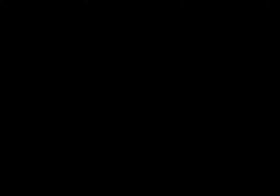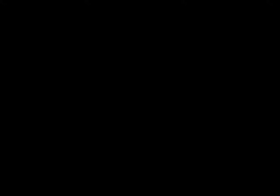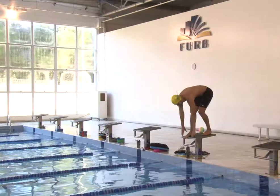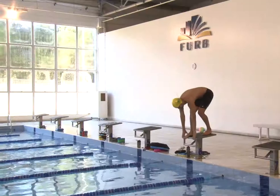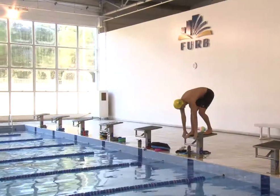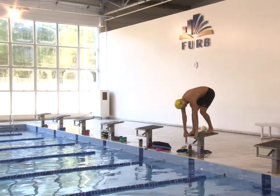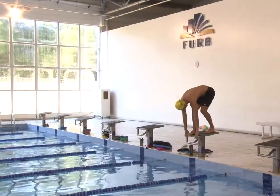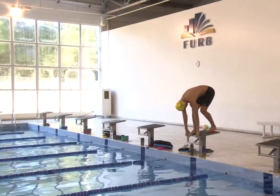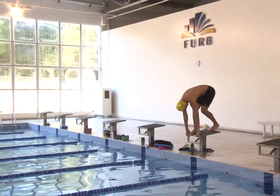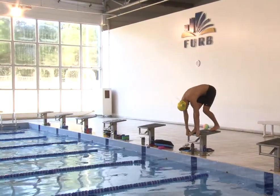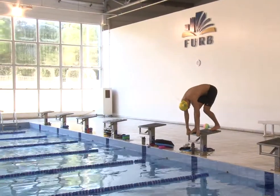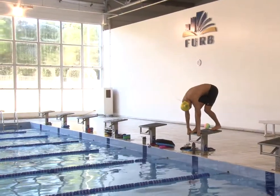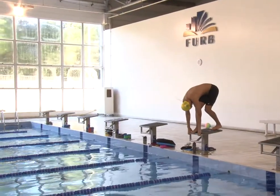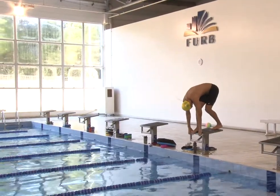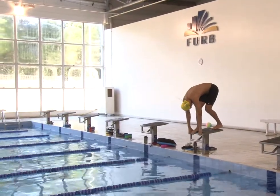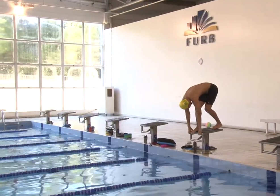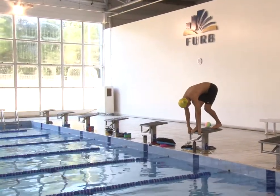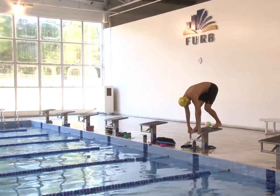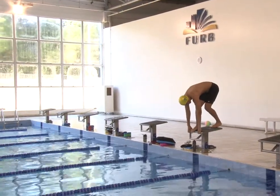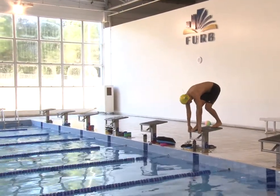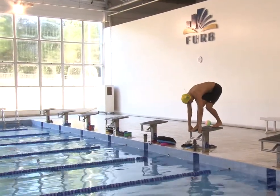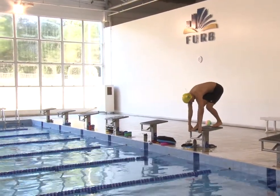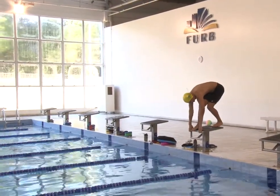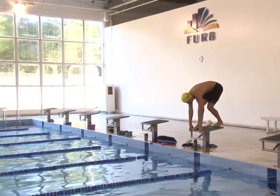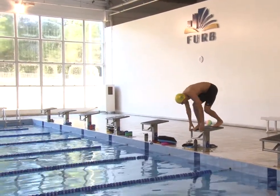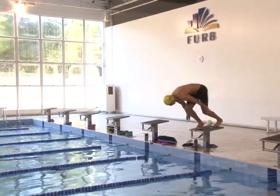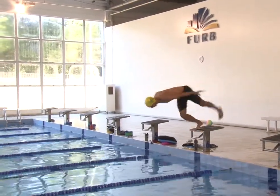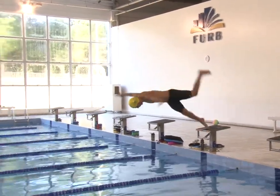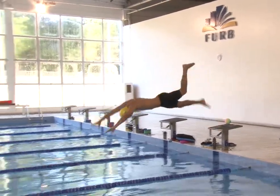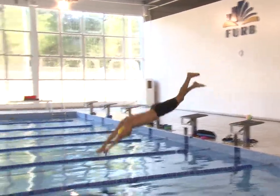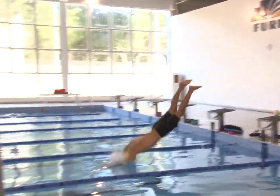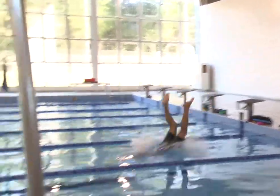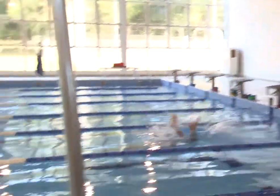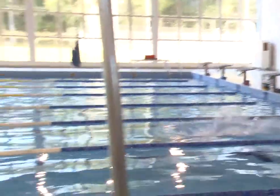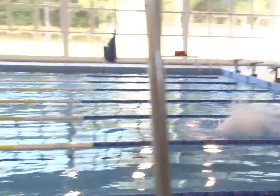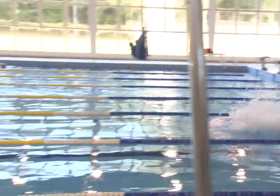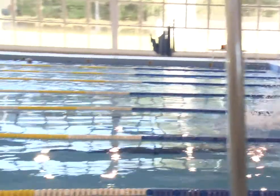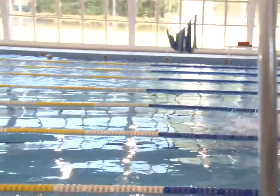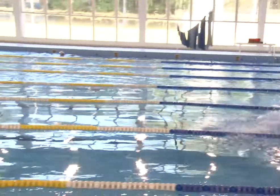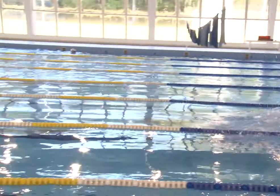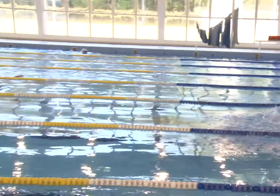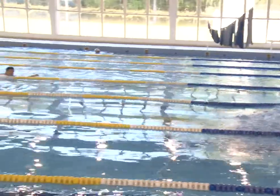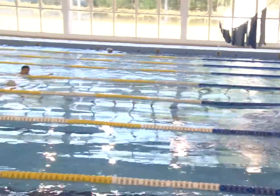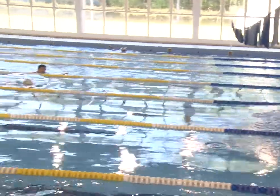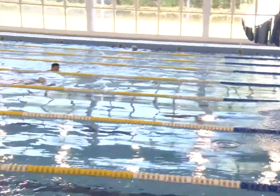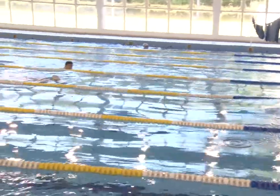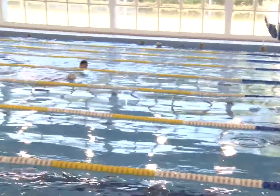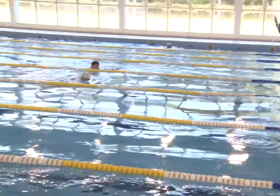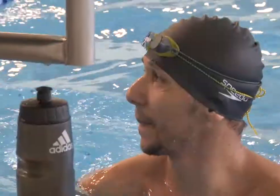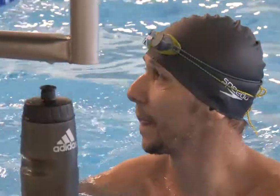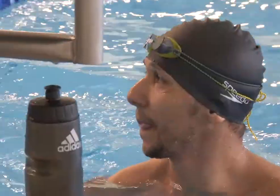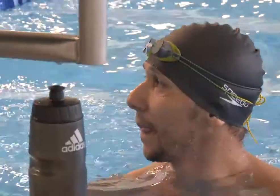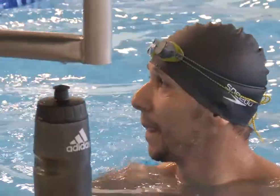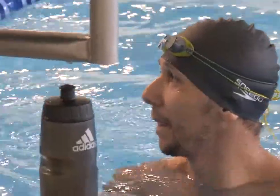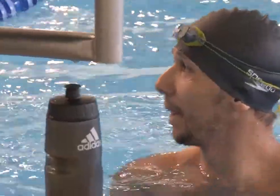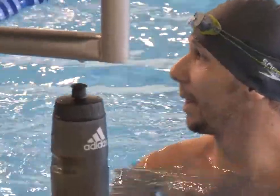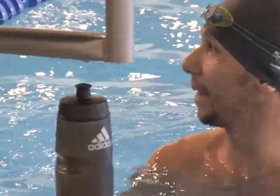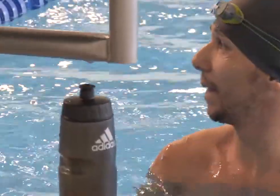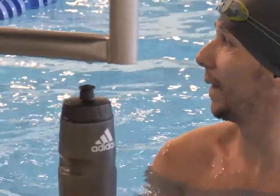Mais um atleta apoiado pela FURB foi convocado para representar o Brasil mundialmente. A vez foi de Vinícius